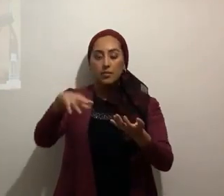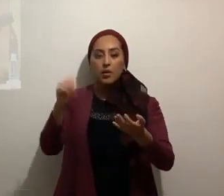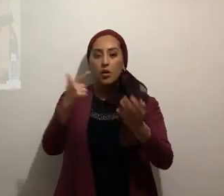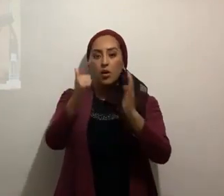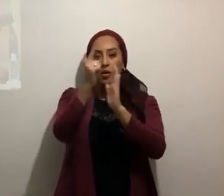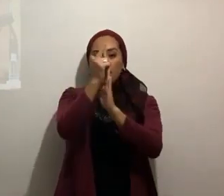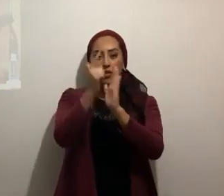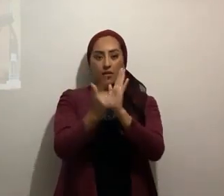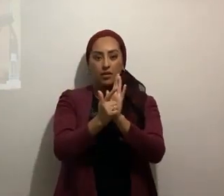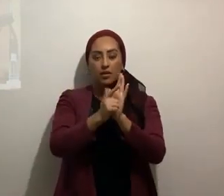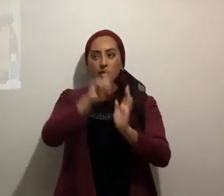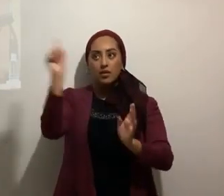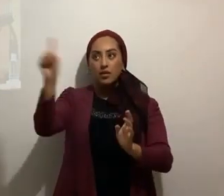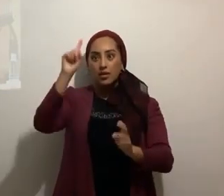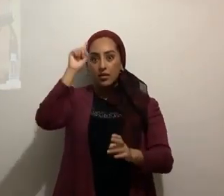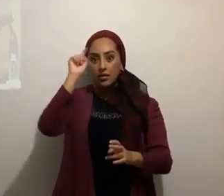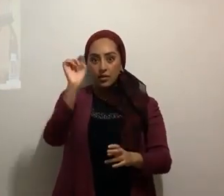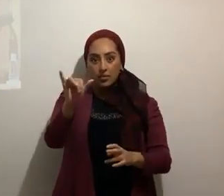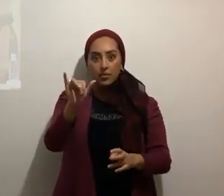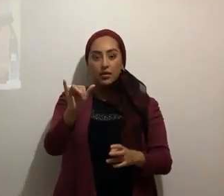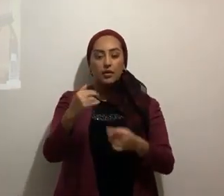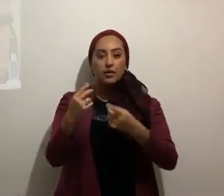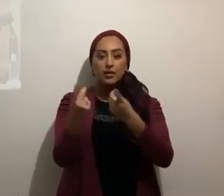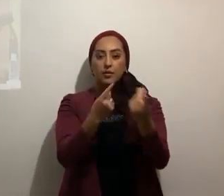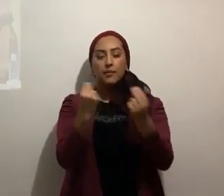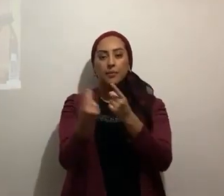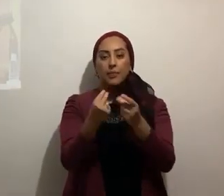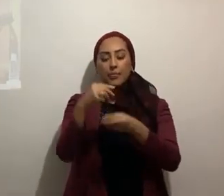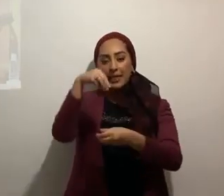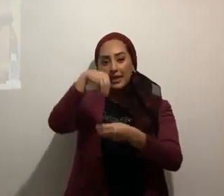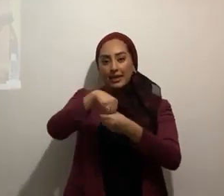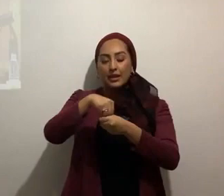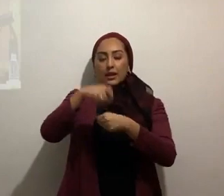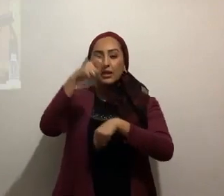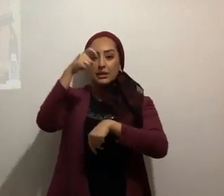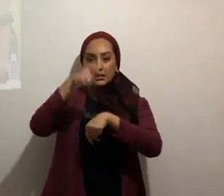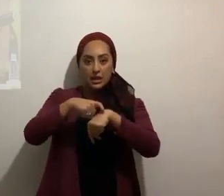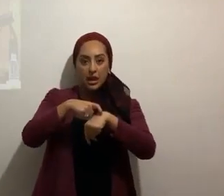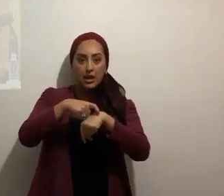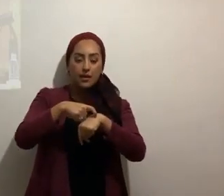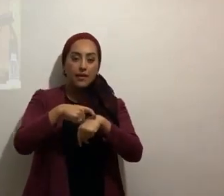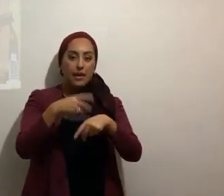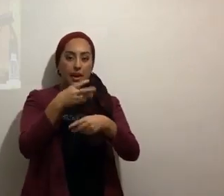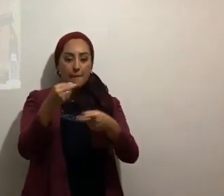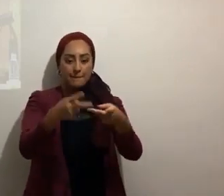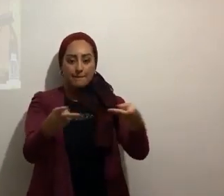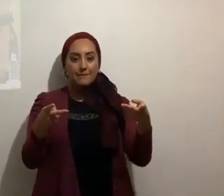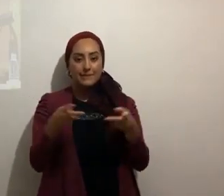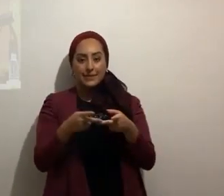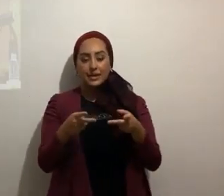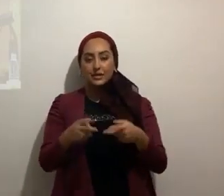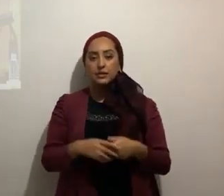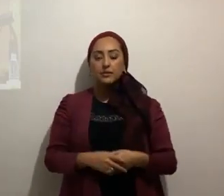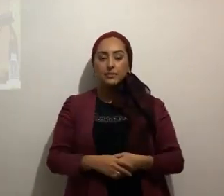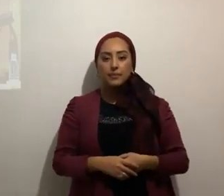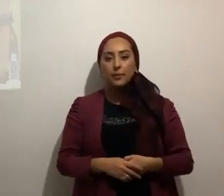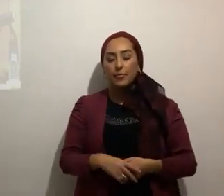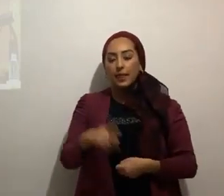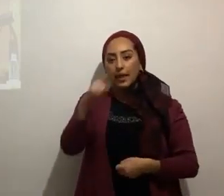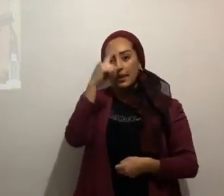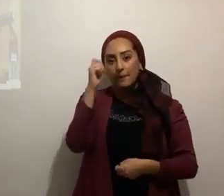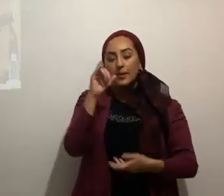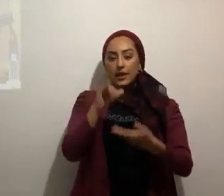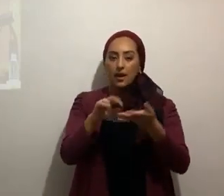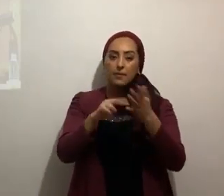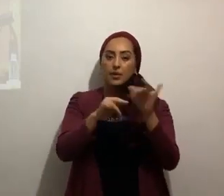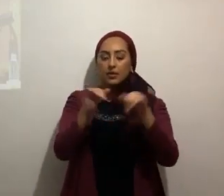leyes infinitas que actúan en un tiempo y espacio determinado. Porque esos son